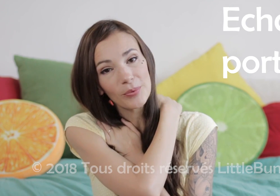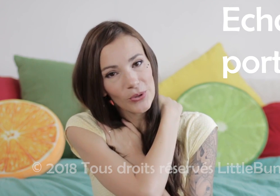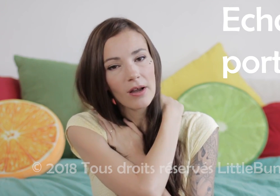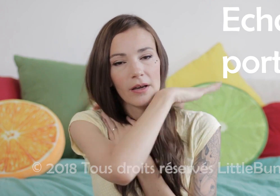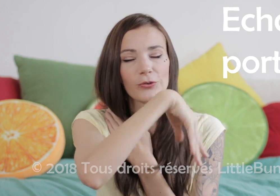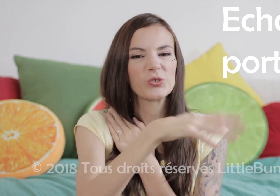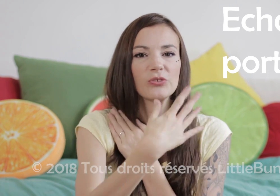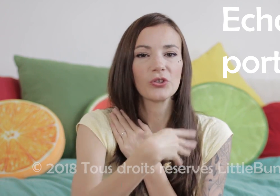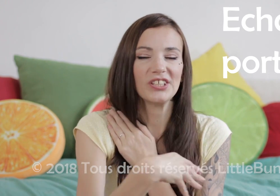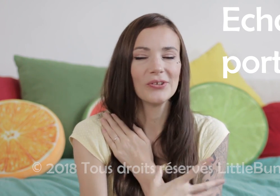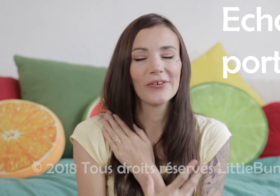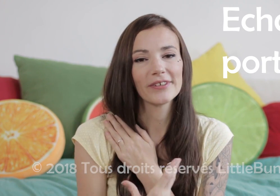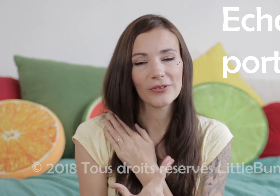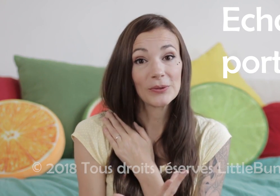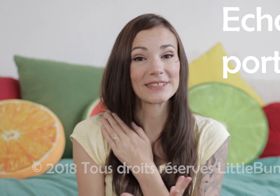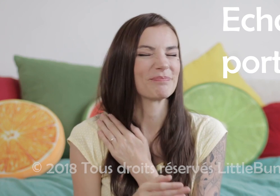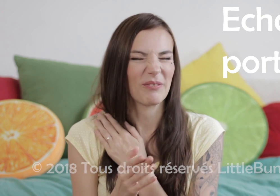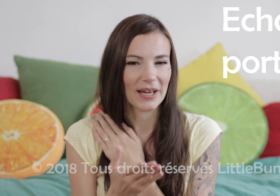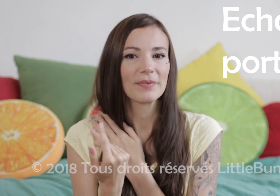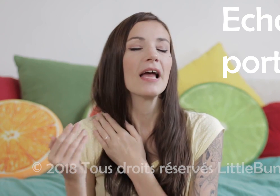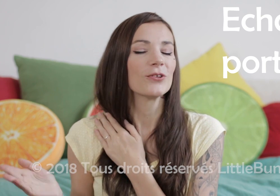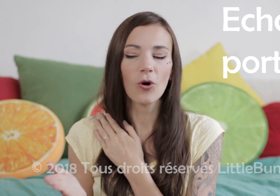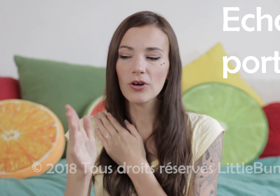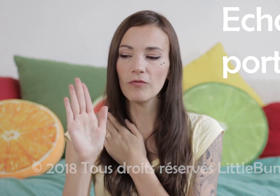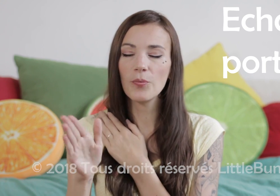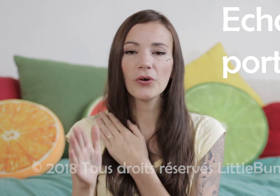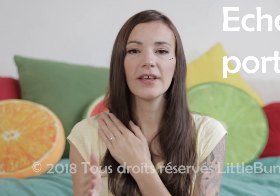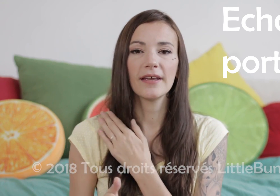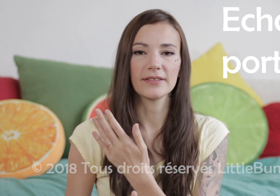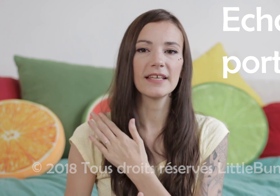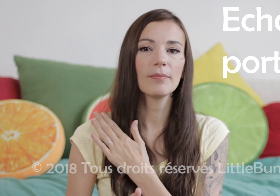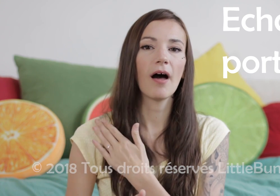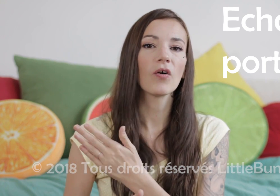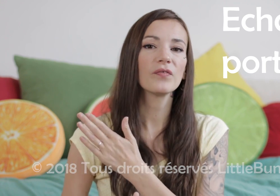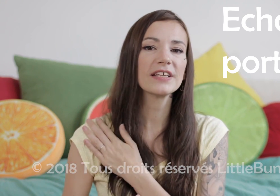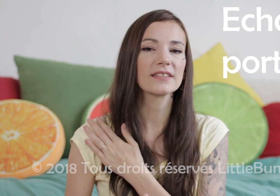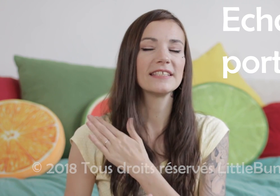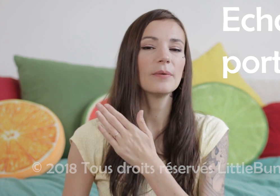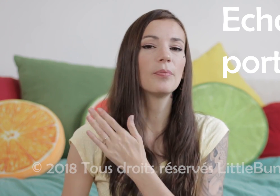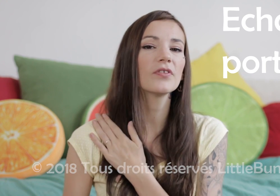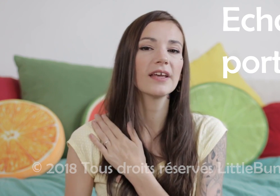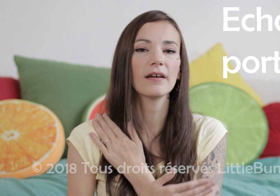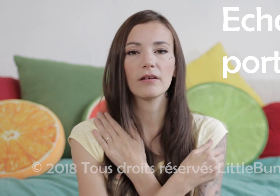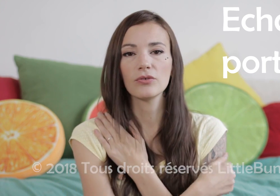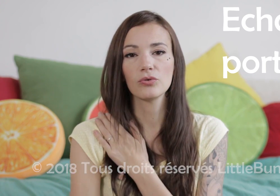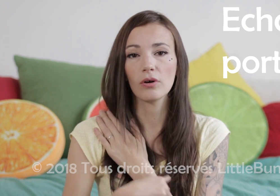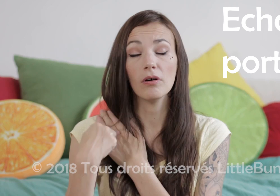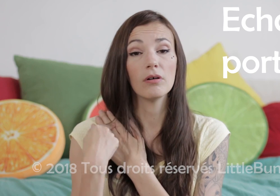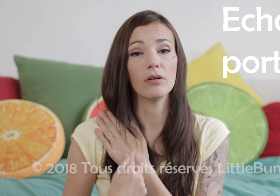l'épaule quand on s'entortille dedans et qu'on est coincé. Voilà. Donc vous prenez cette main en fixe qui est posée sur